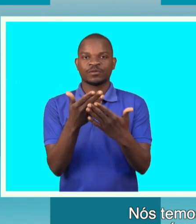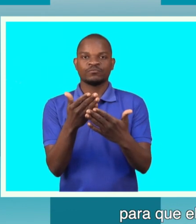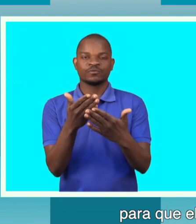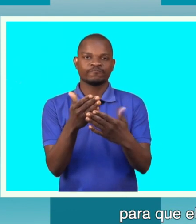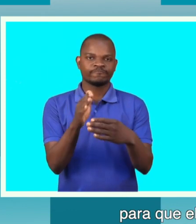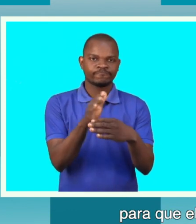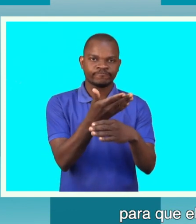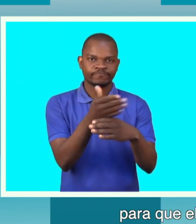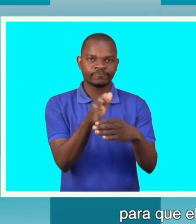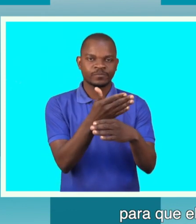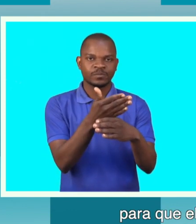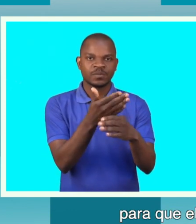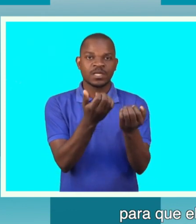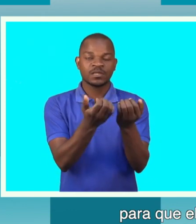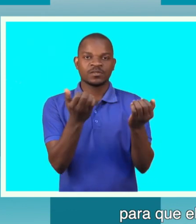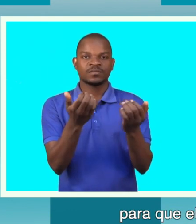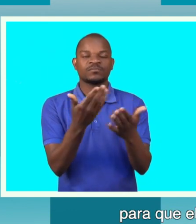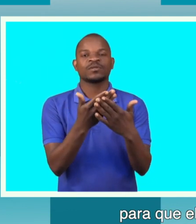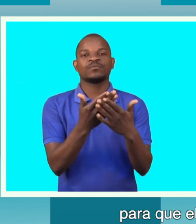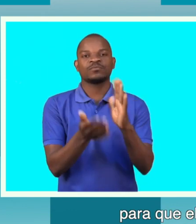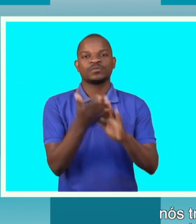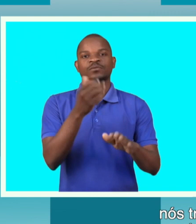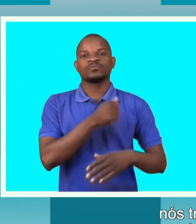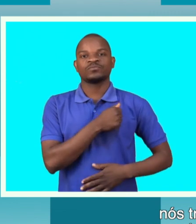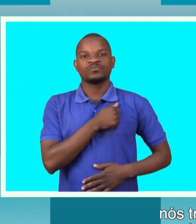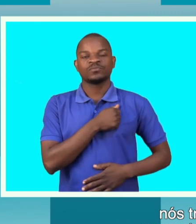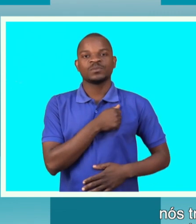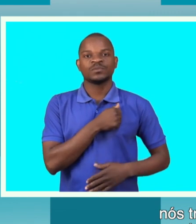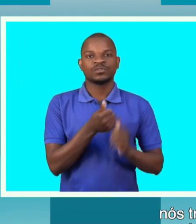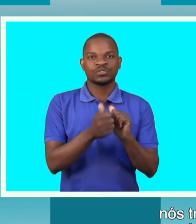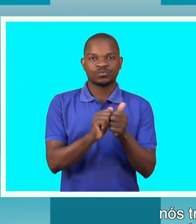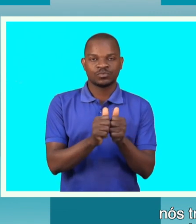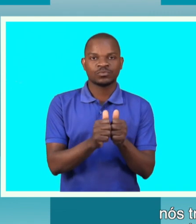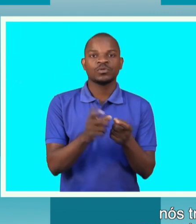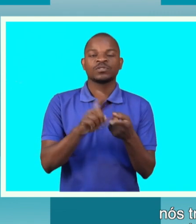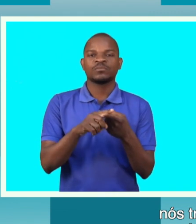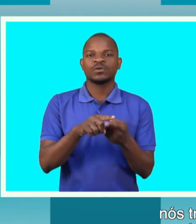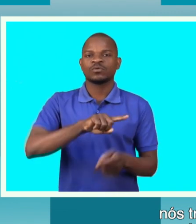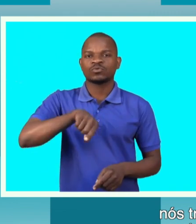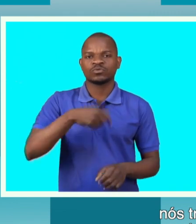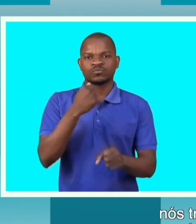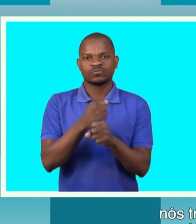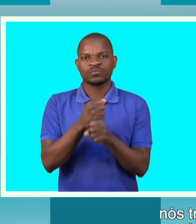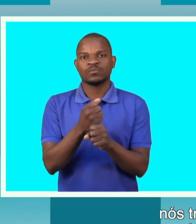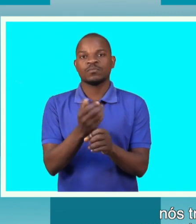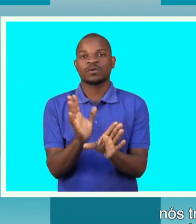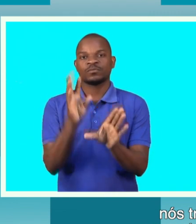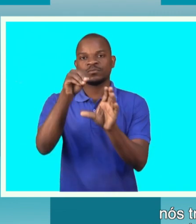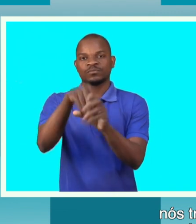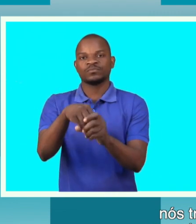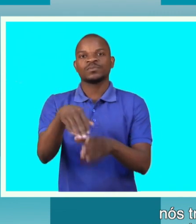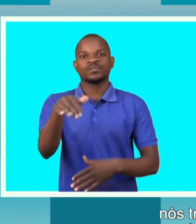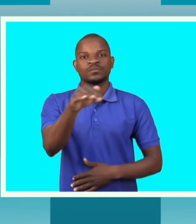das crianças, para que possam gostar do desporto. Nós trabalhamos com elas para que elas estejam inclusas, não